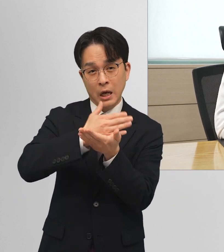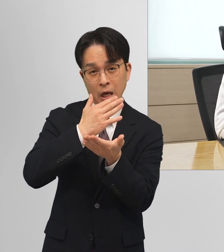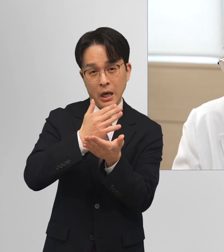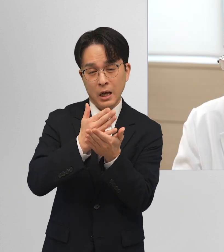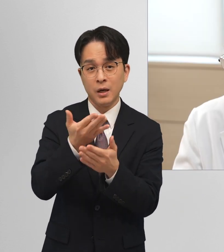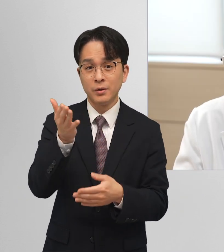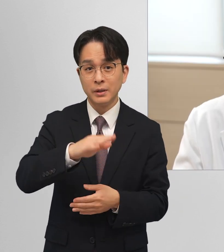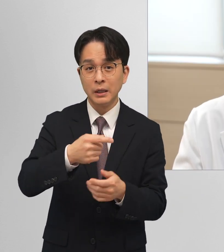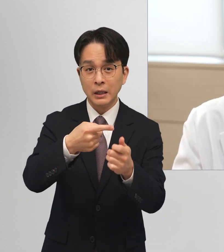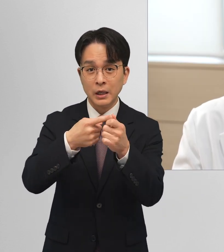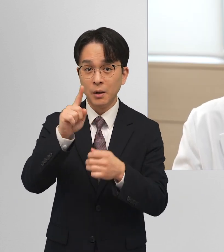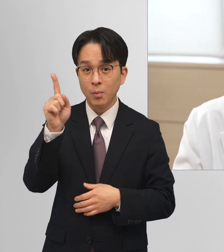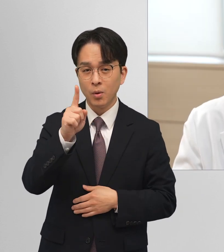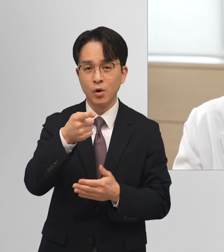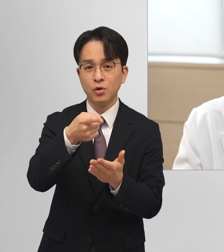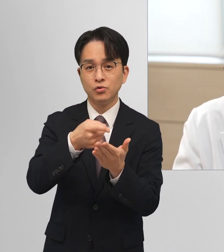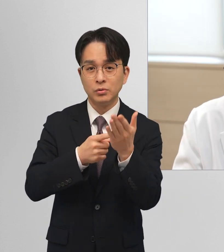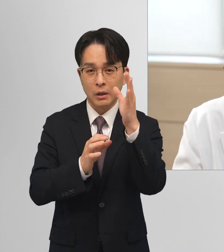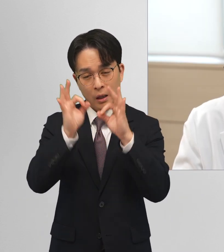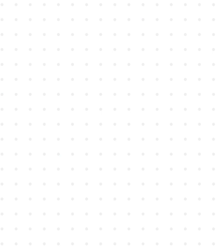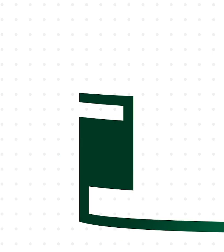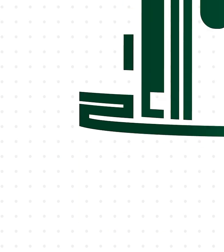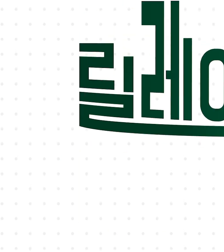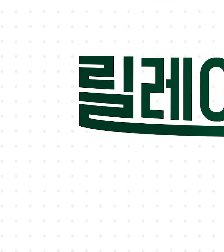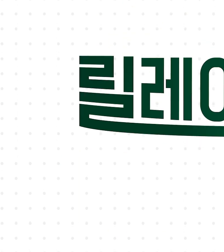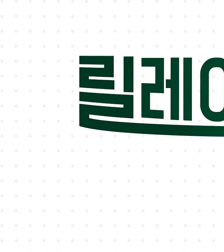대한 두려움, 가장 많은 원인으로 뽑혔습니다.